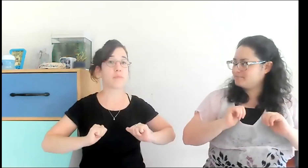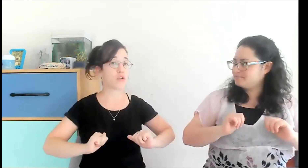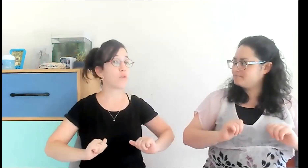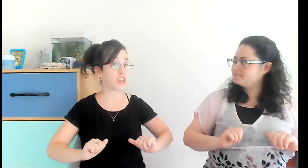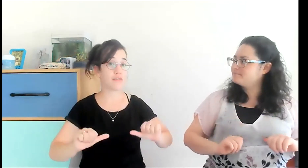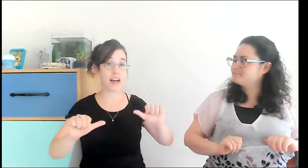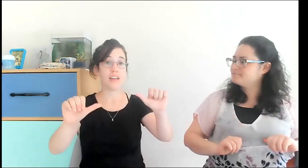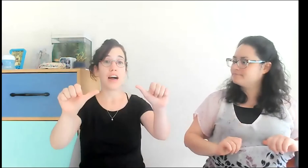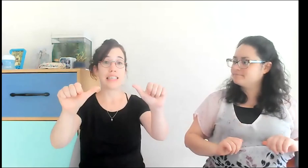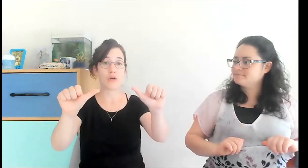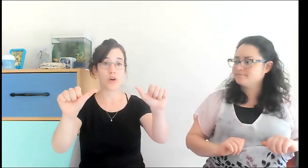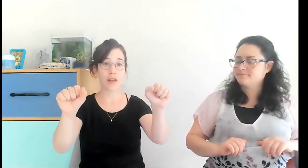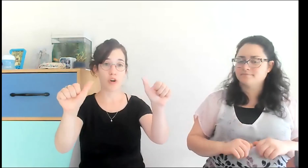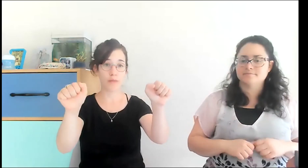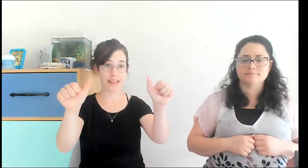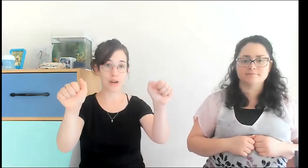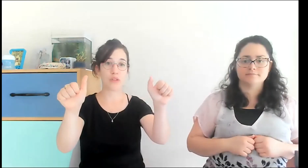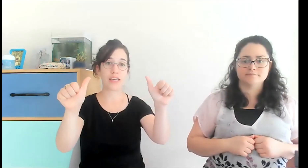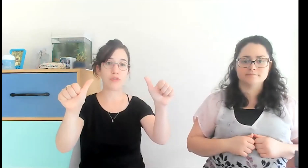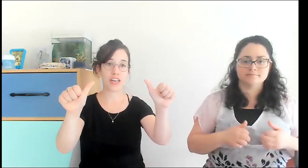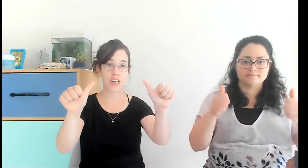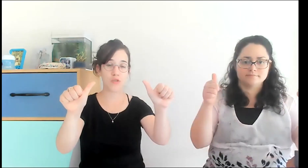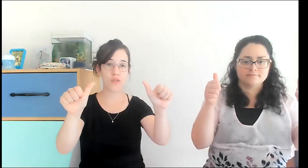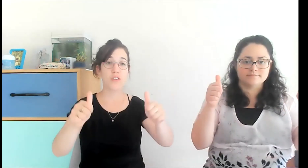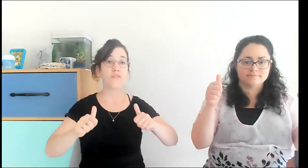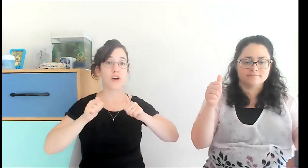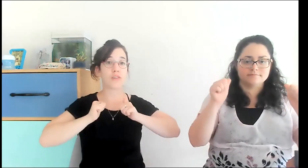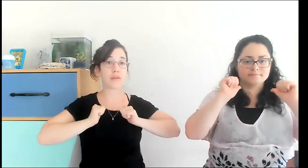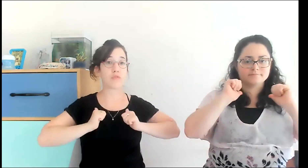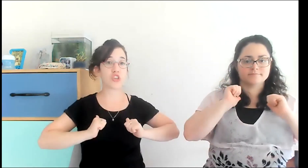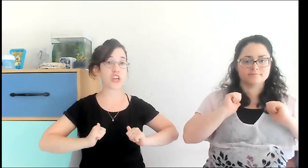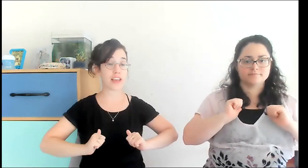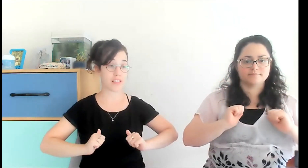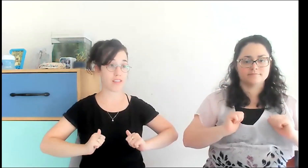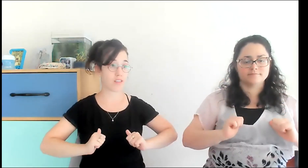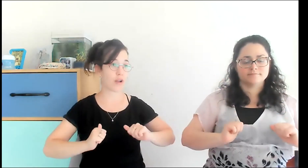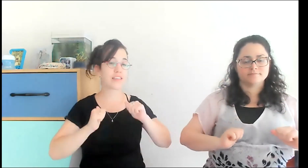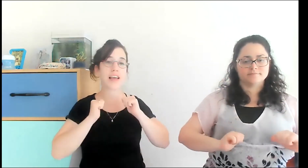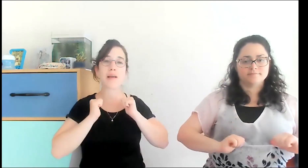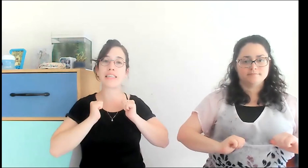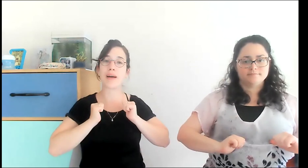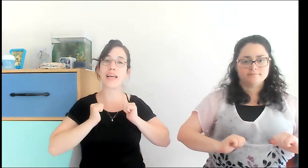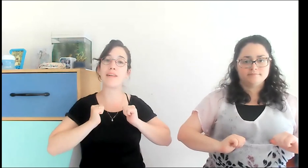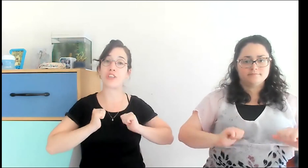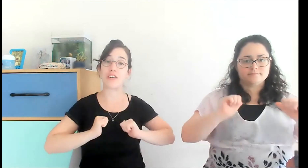בדיוק כמו שלווה. אז אנחנו לוקחים עוד פעם את האגודלים שלנו, ואנחנו מסמנים שקט, אוקיי? זה הסימן גם